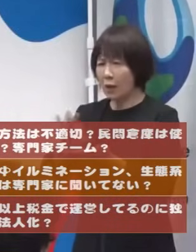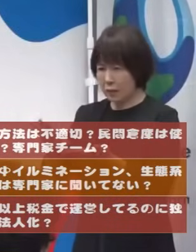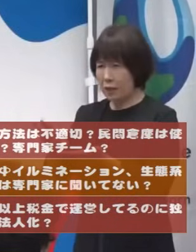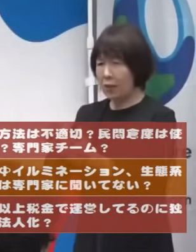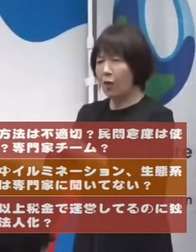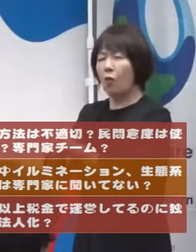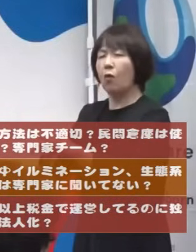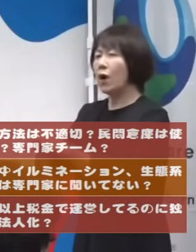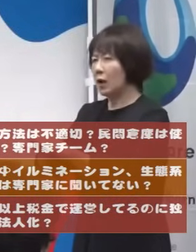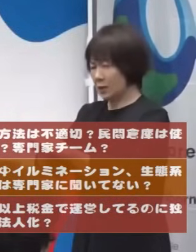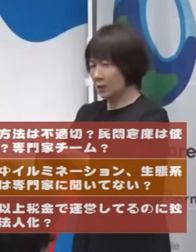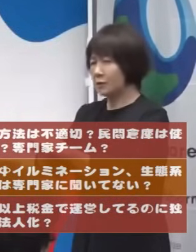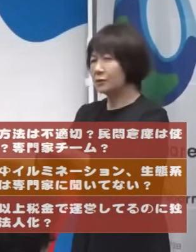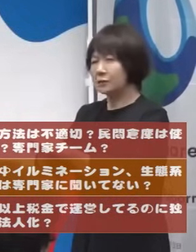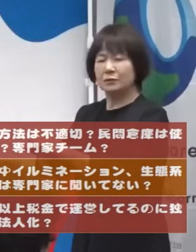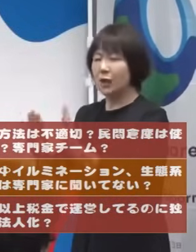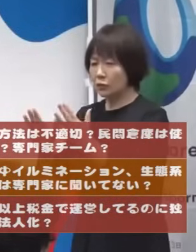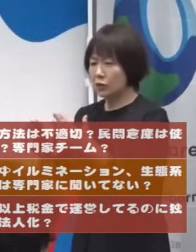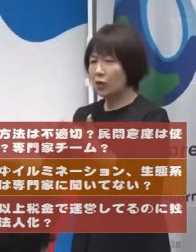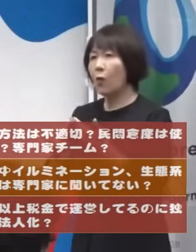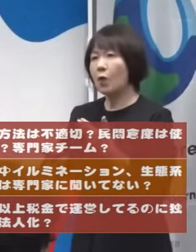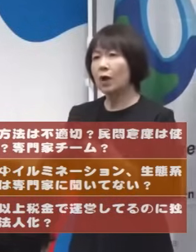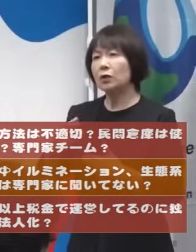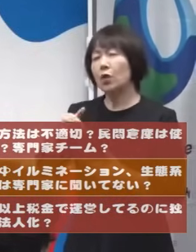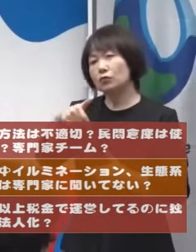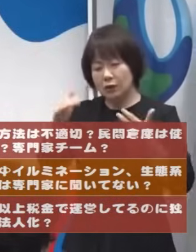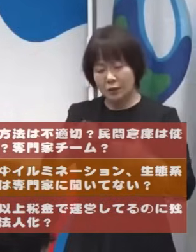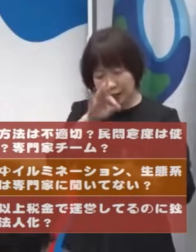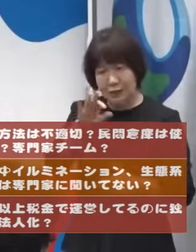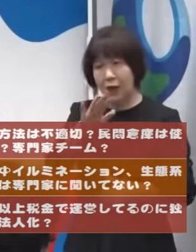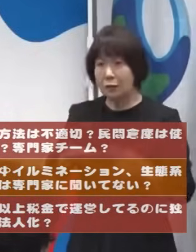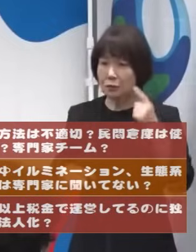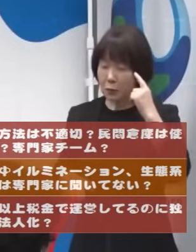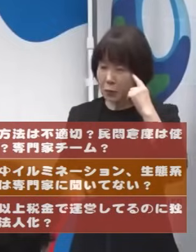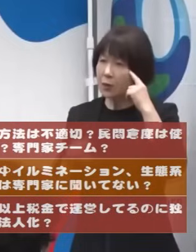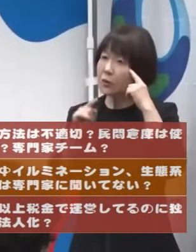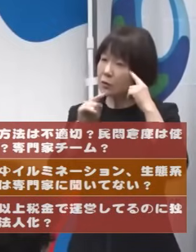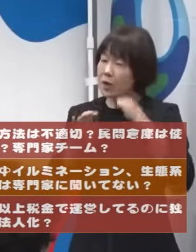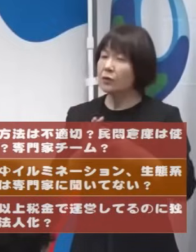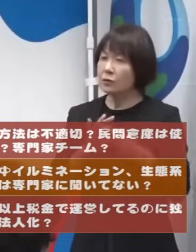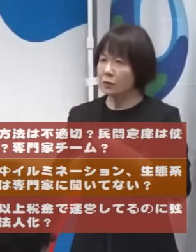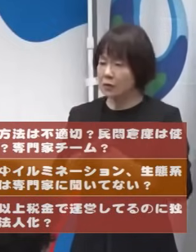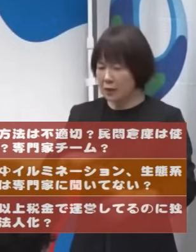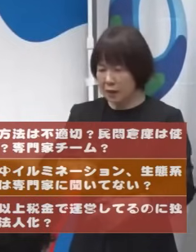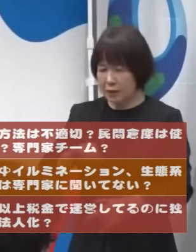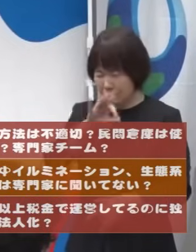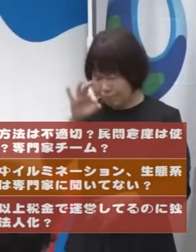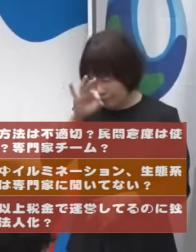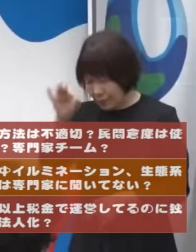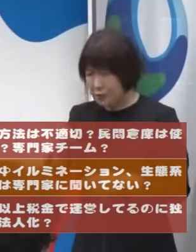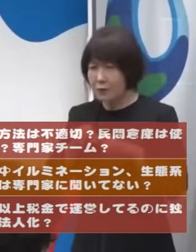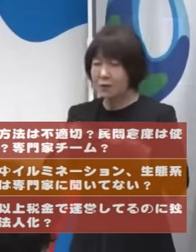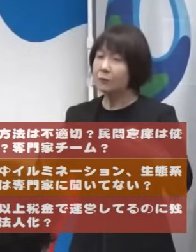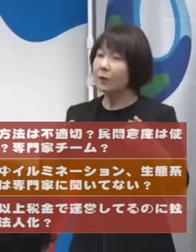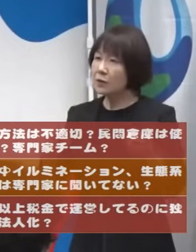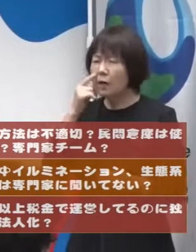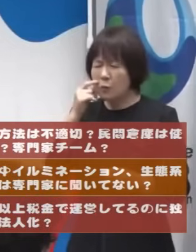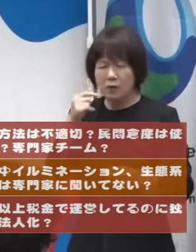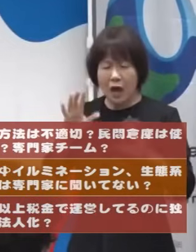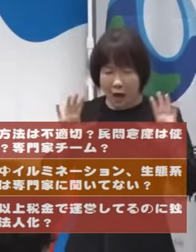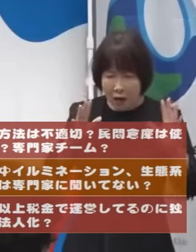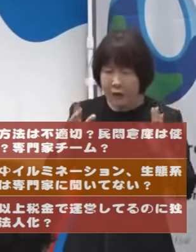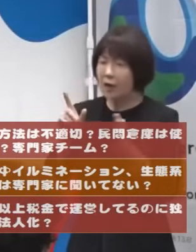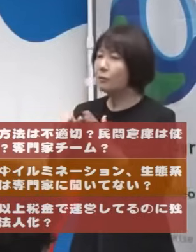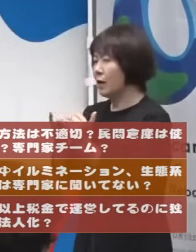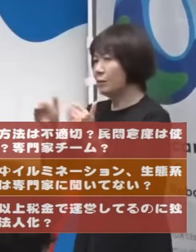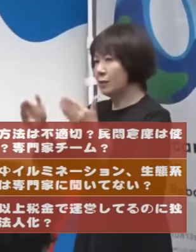管せずとも保管する方法があると思ってますから、そこについてまず最初に検討の指示をいたしました。それからどうしてもない場合は、まあ、